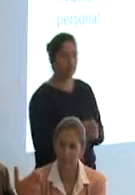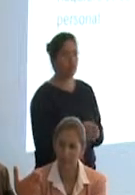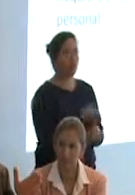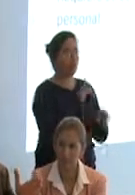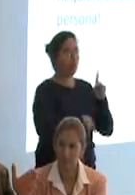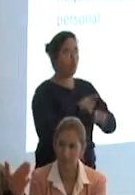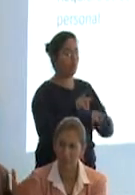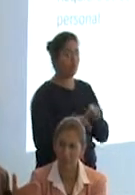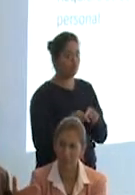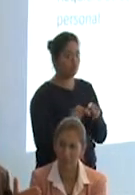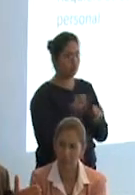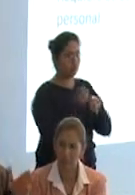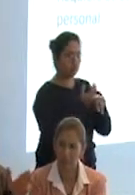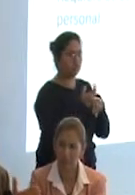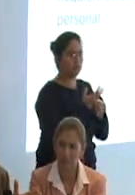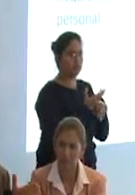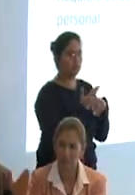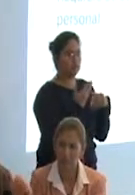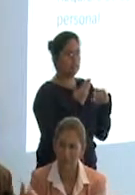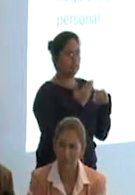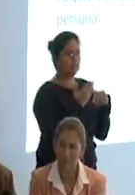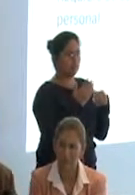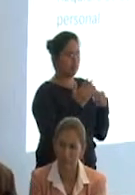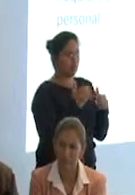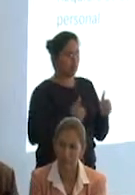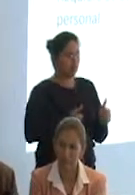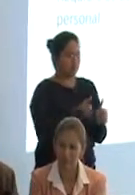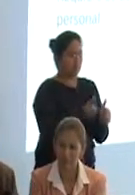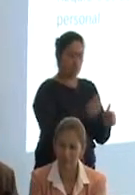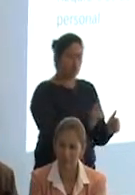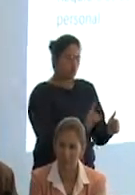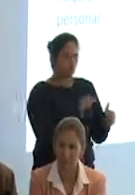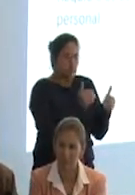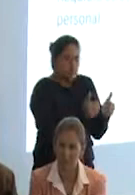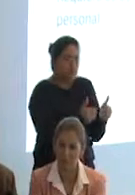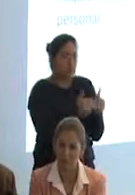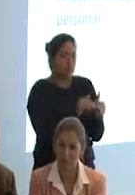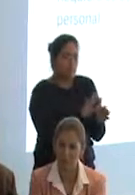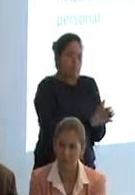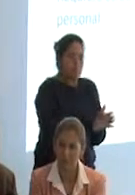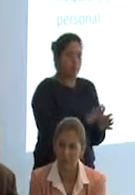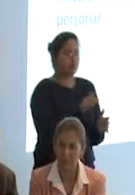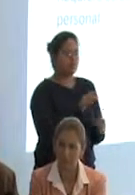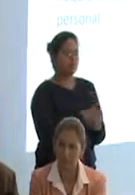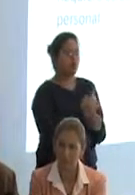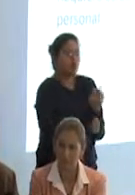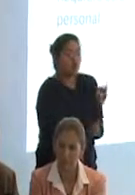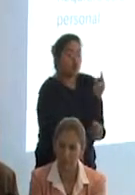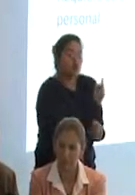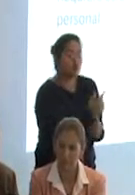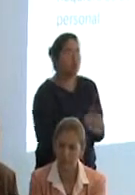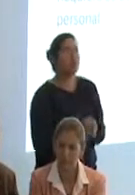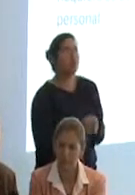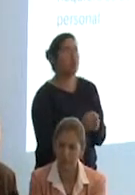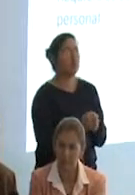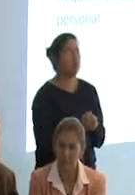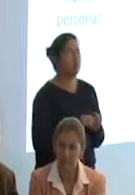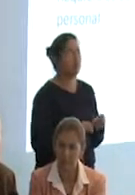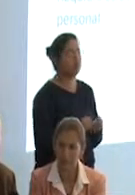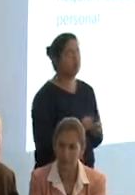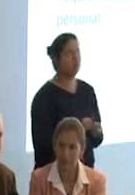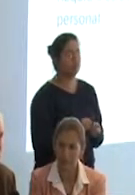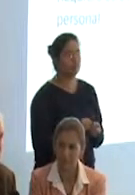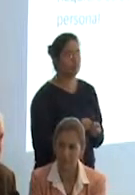Hay algunos docentes que limitan la actividad del auxiliar y le dicen que solamente